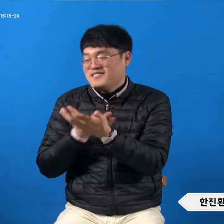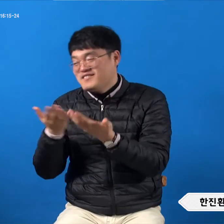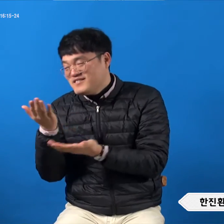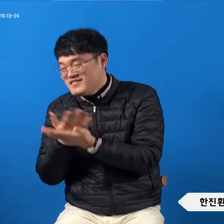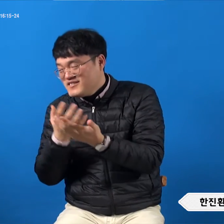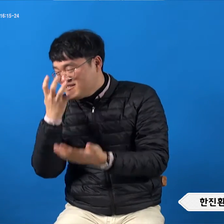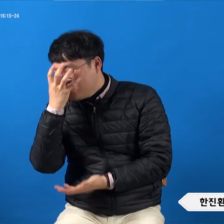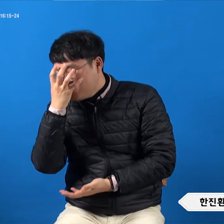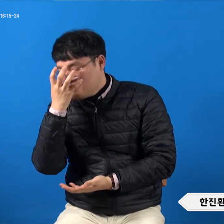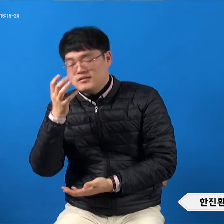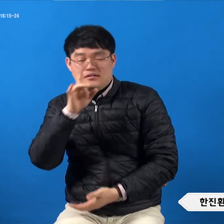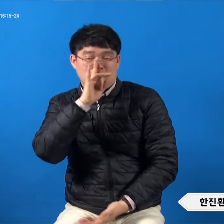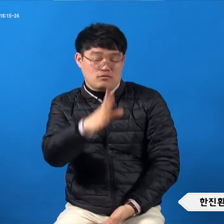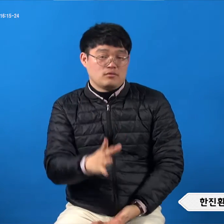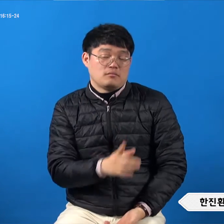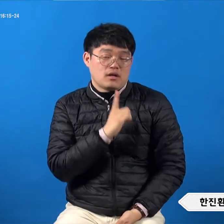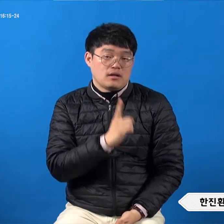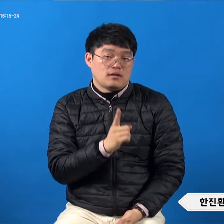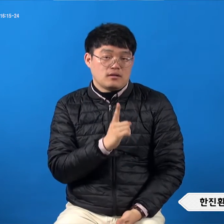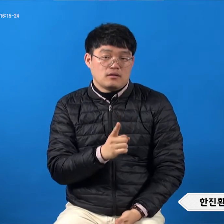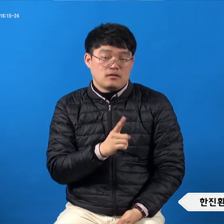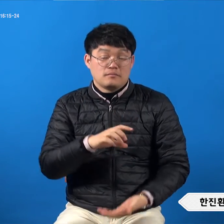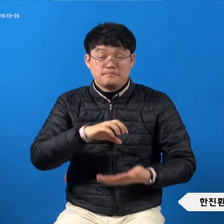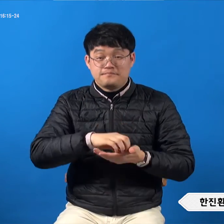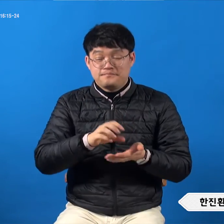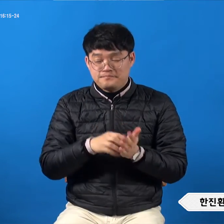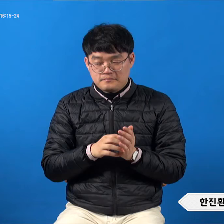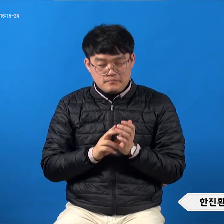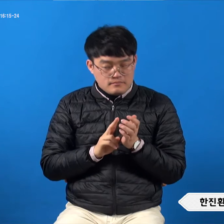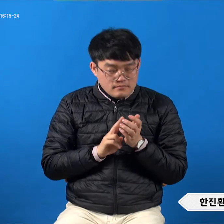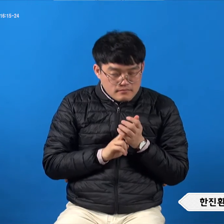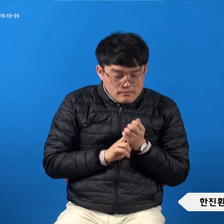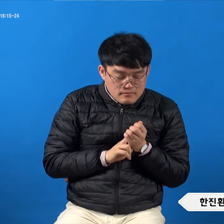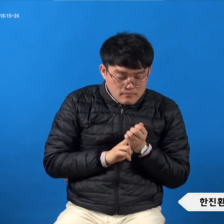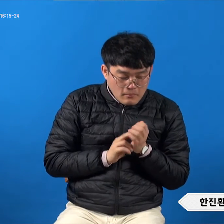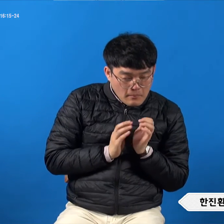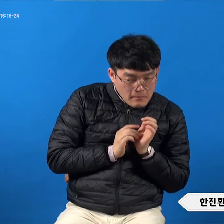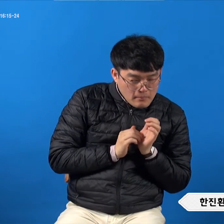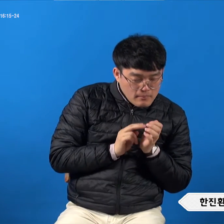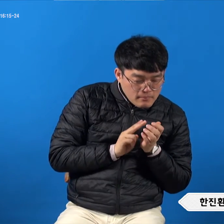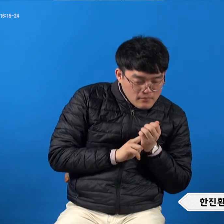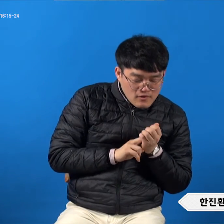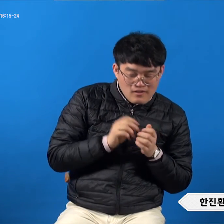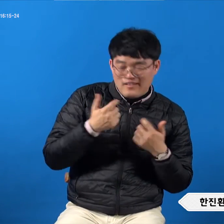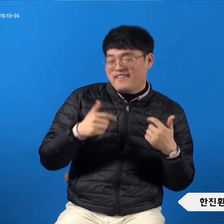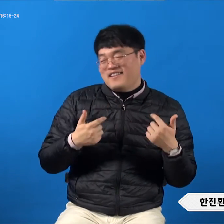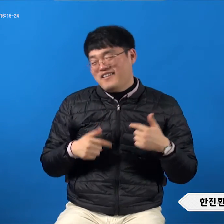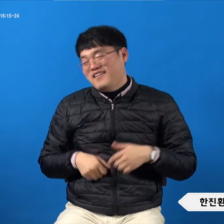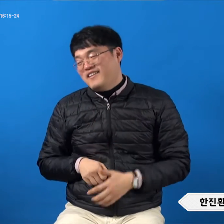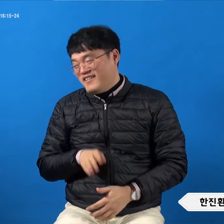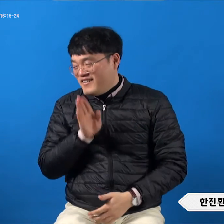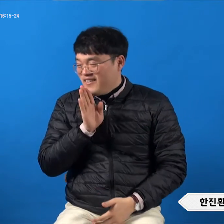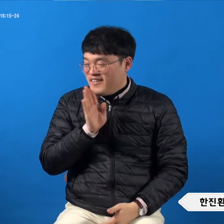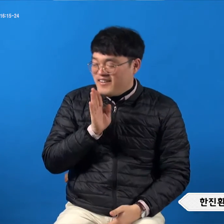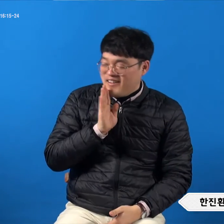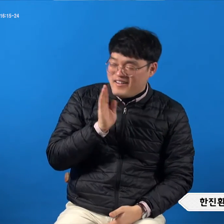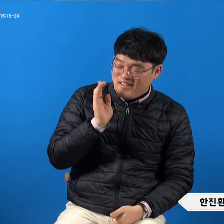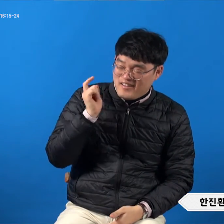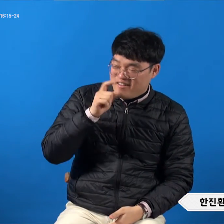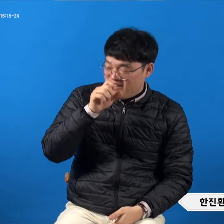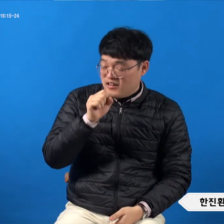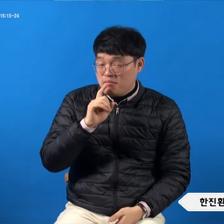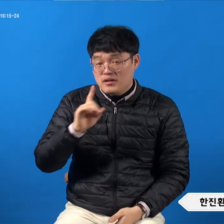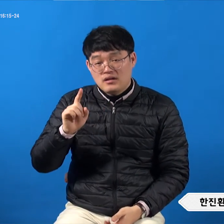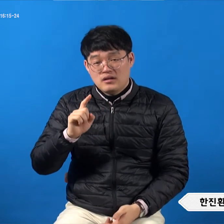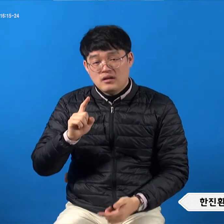이 가면을 쓰고 있으면 안 됩니다. 적당히 감추고 늘 듣기 좋은 정답만 말하고,